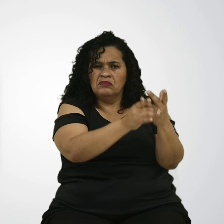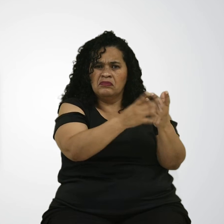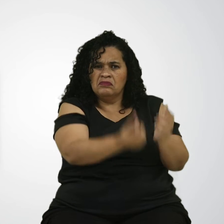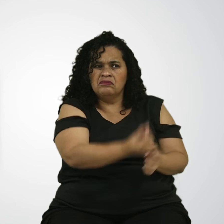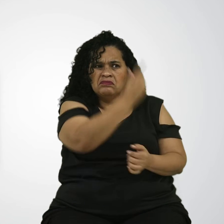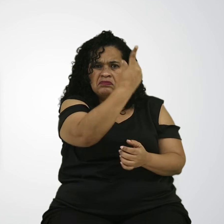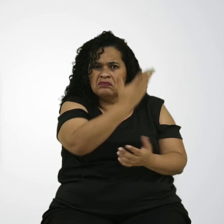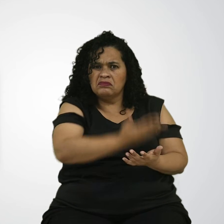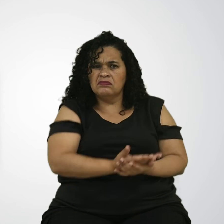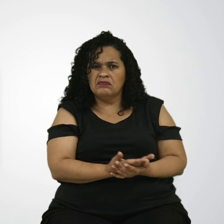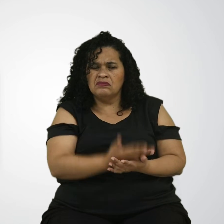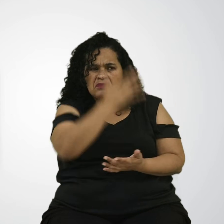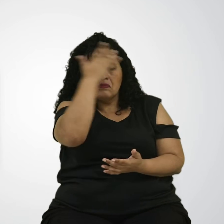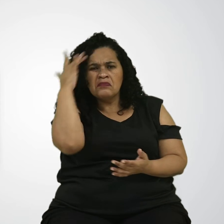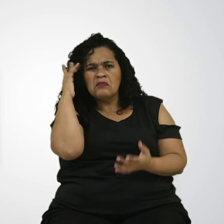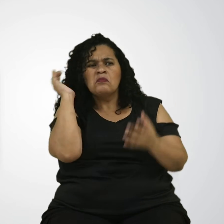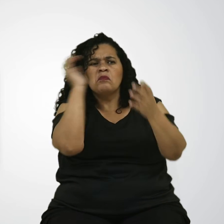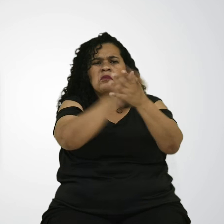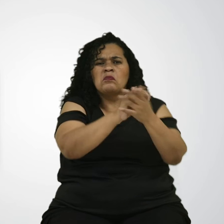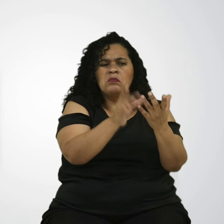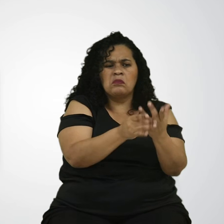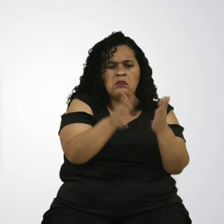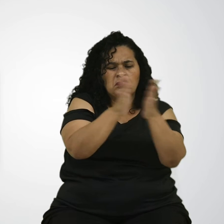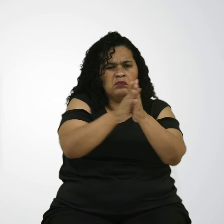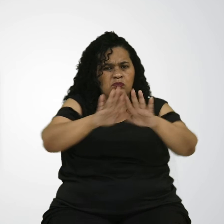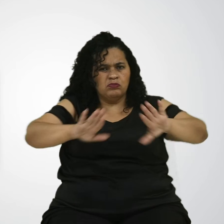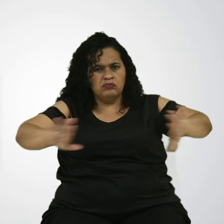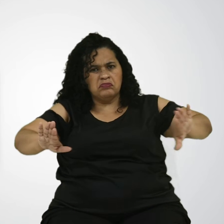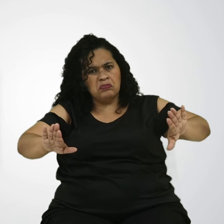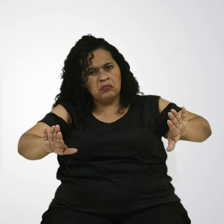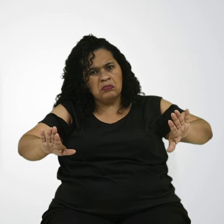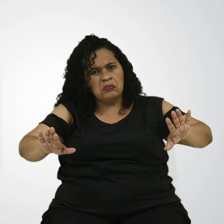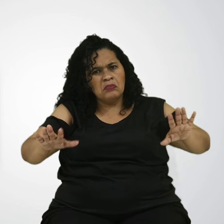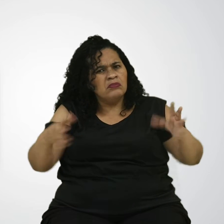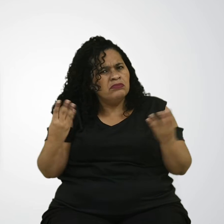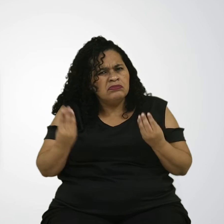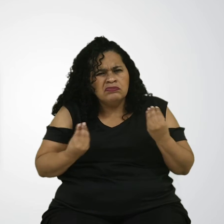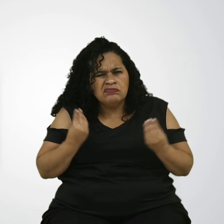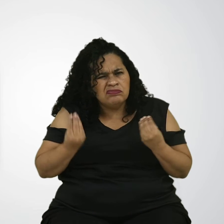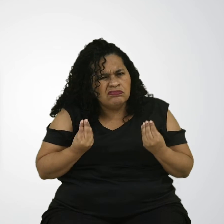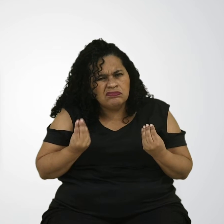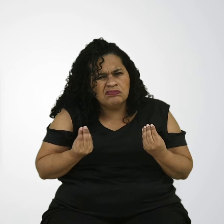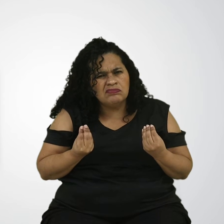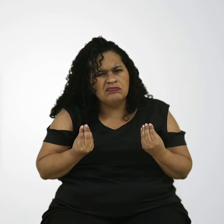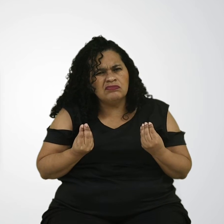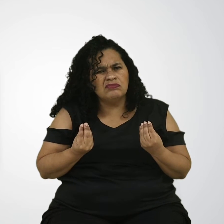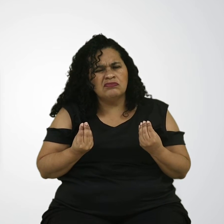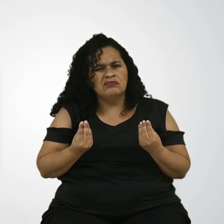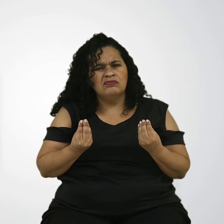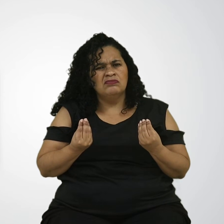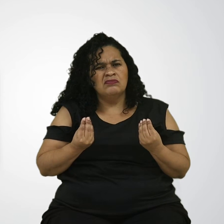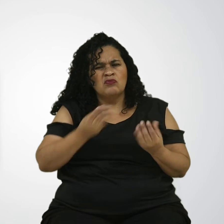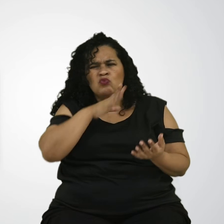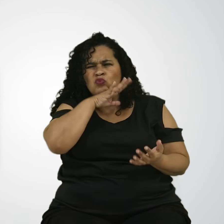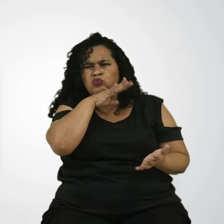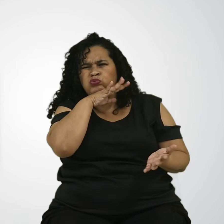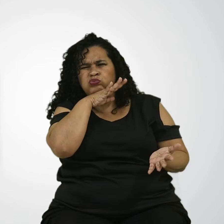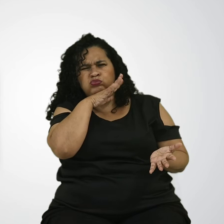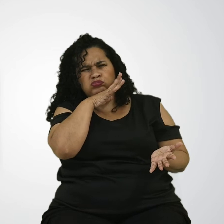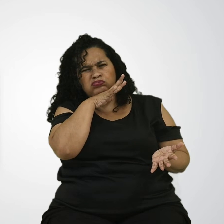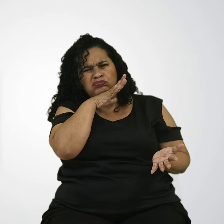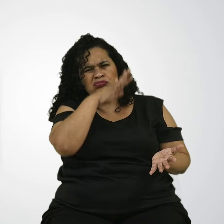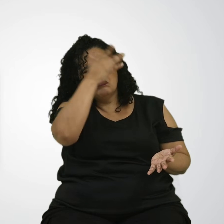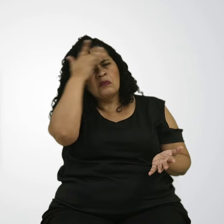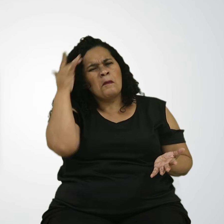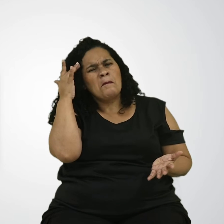vez menos. Quando esses casamentos acontecem, eles são extremamente ruins, pessoas